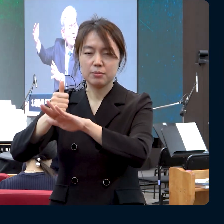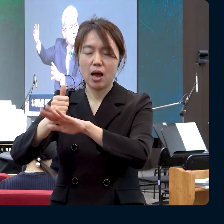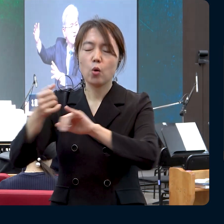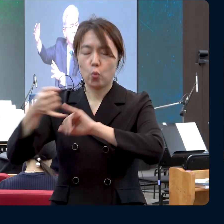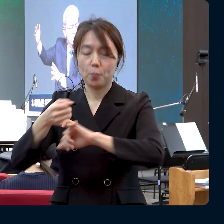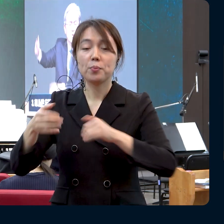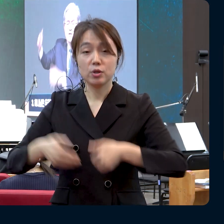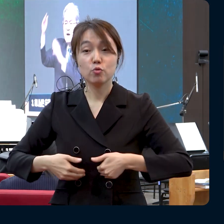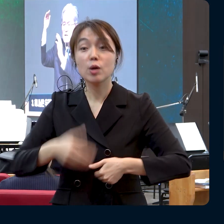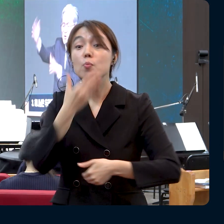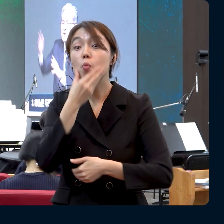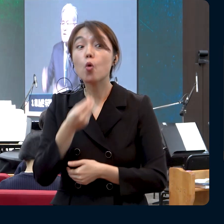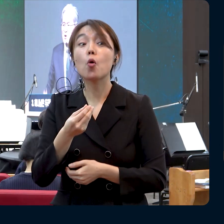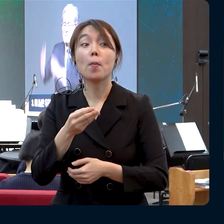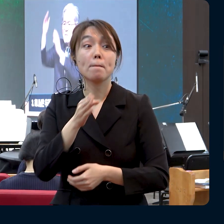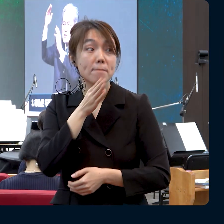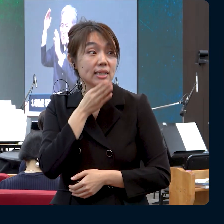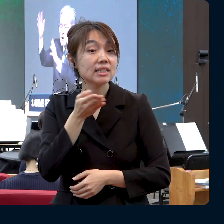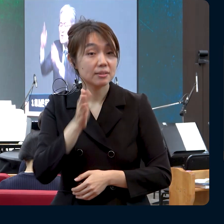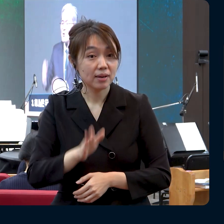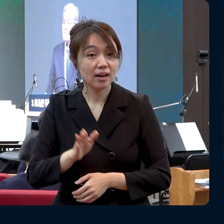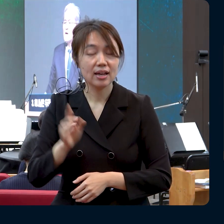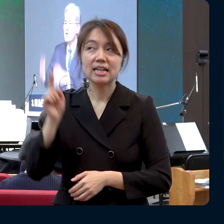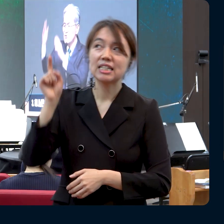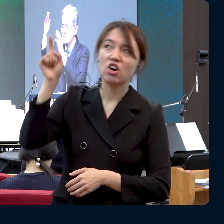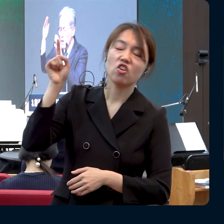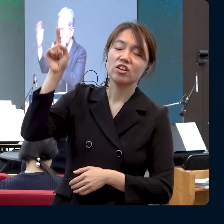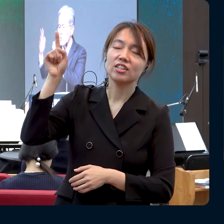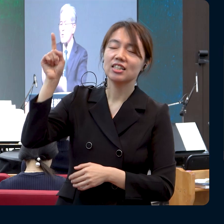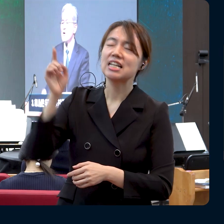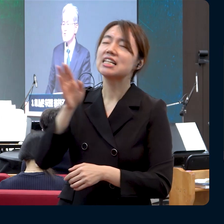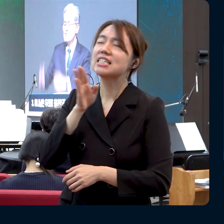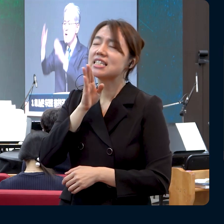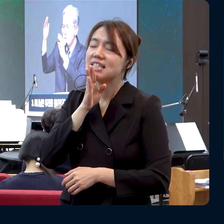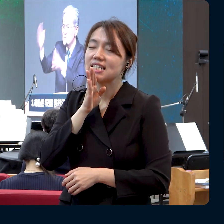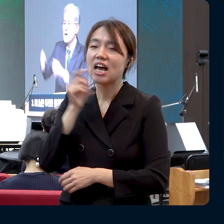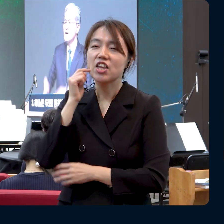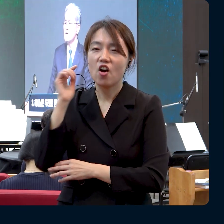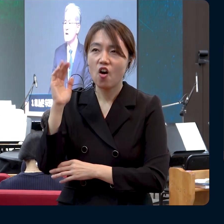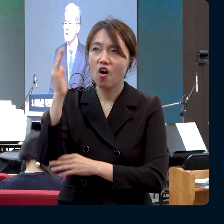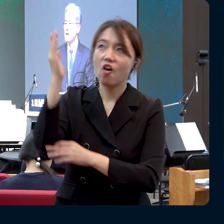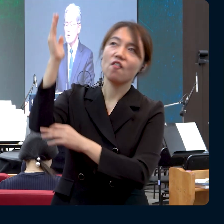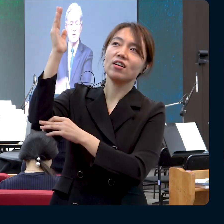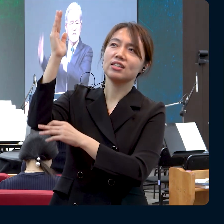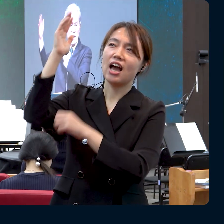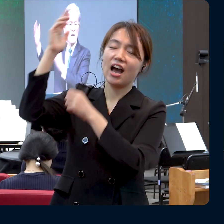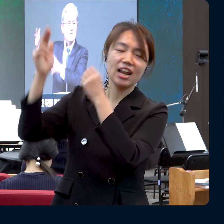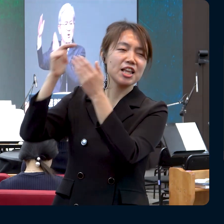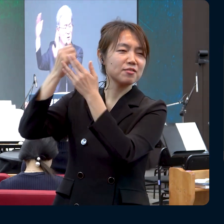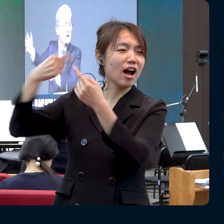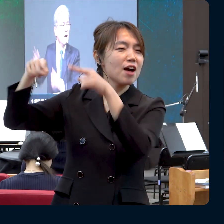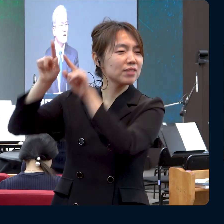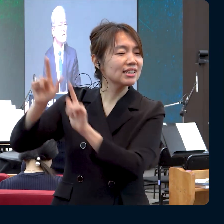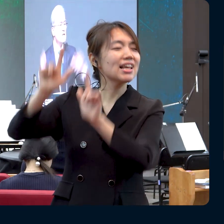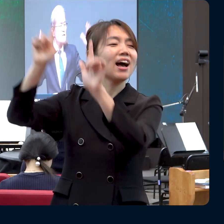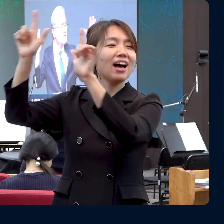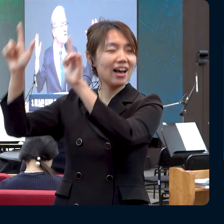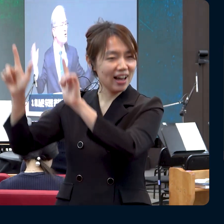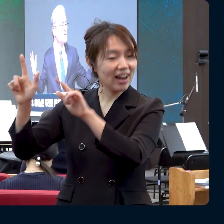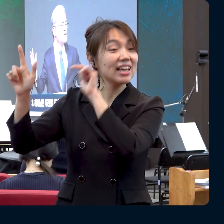결론이죠. 그곳에 가서 정말 영광스럽게 주님 바라보고 주님과 함께 그렇게 살아가는, 영원히